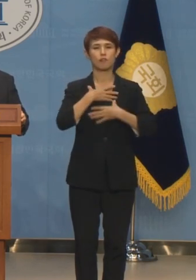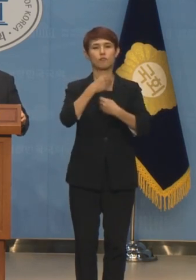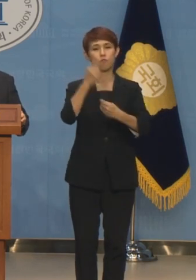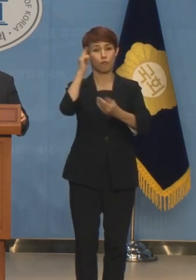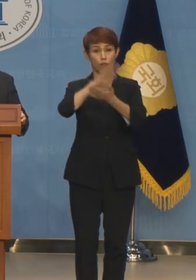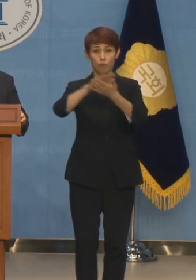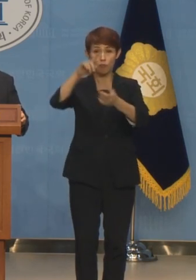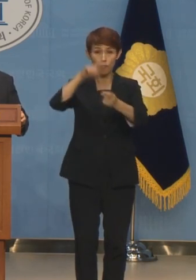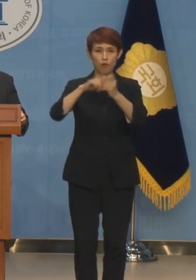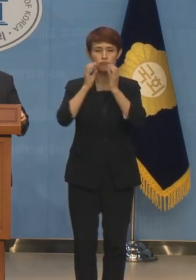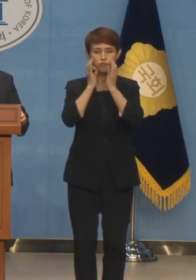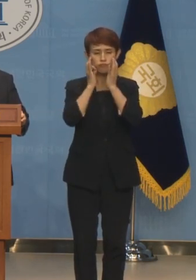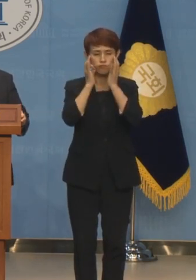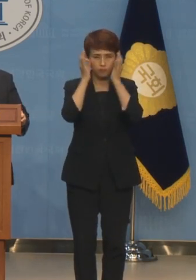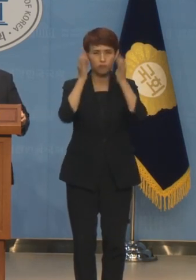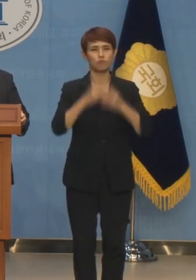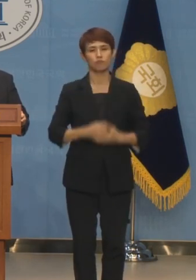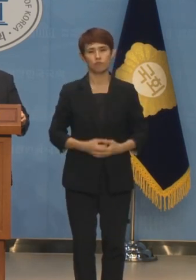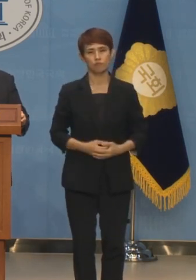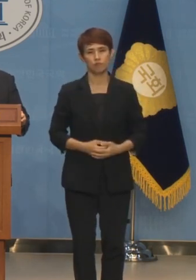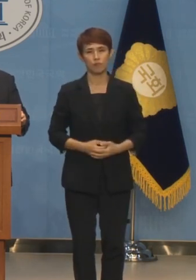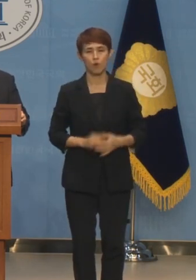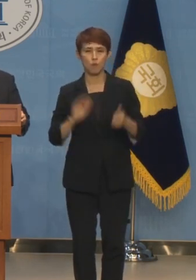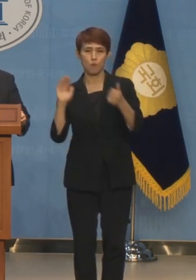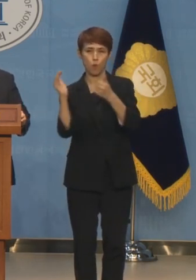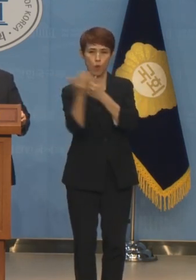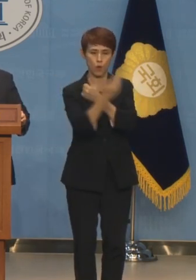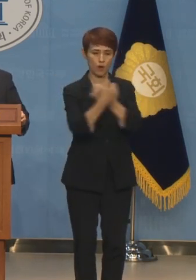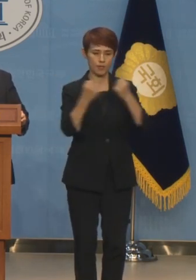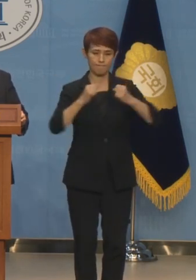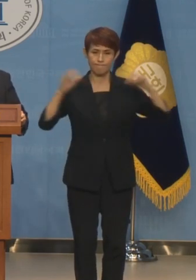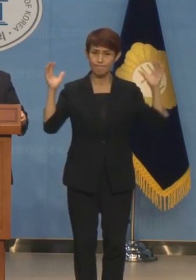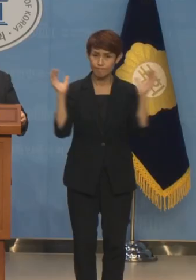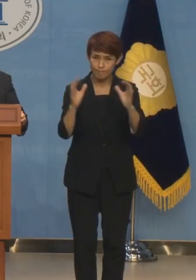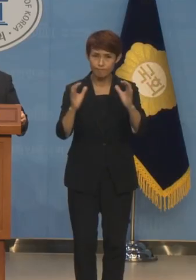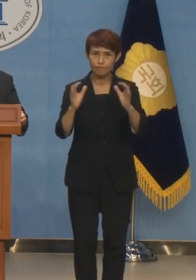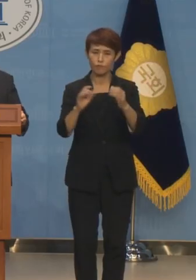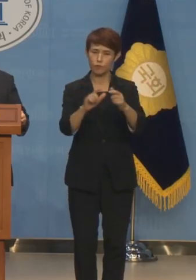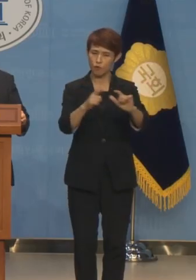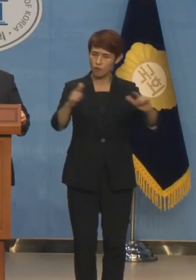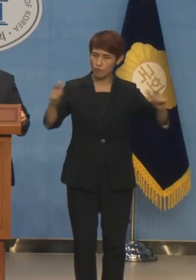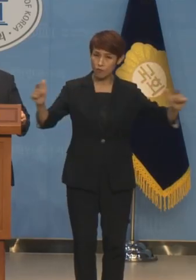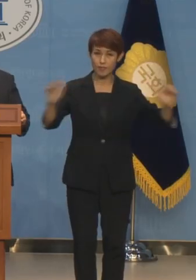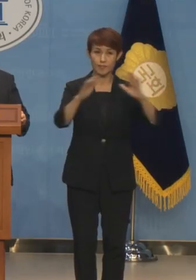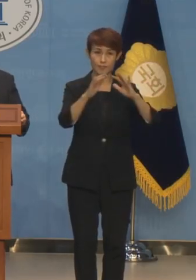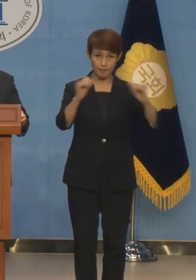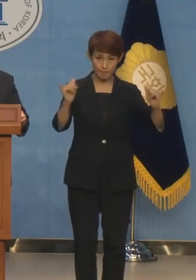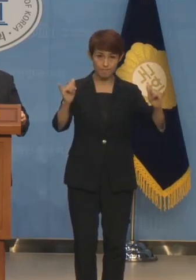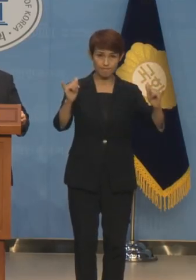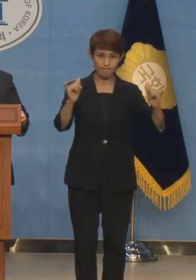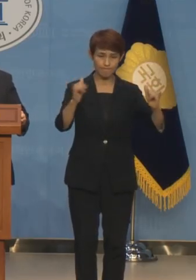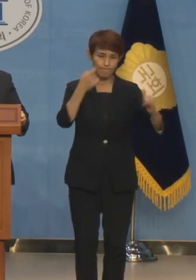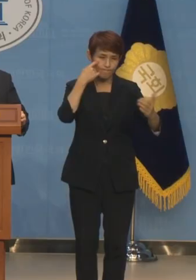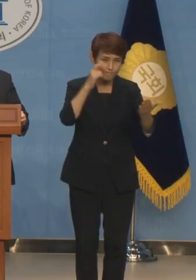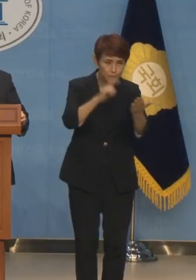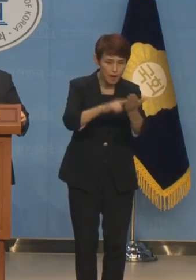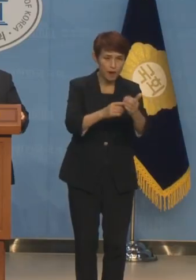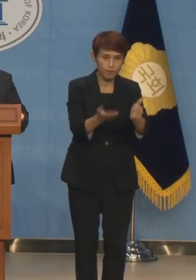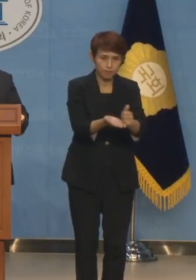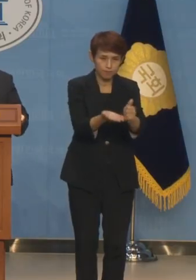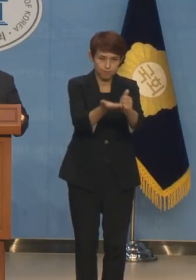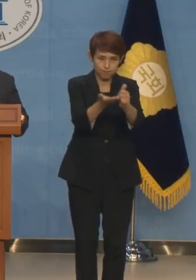위해 힘써왔습니다. 포용과 협력으로 다양한 배경의 인물들을 발굴하고